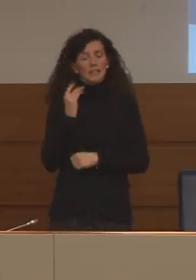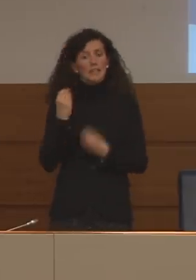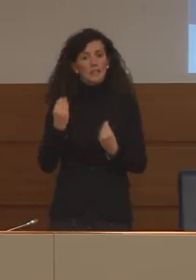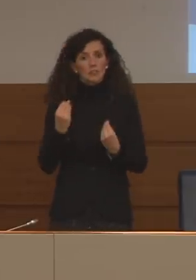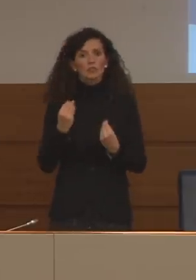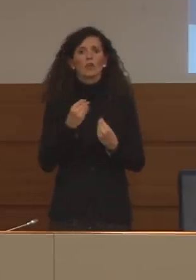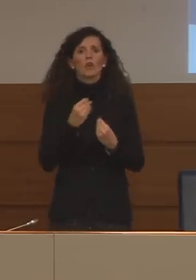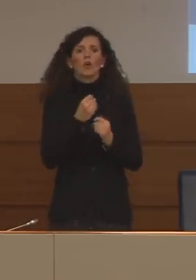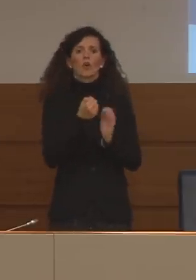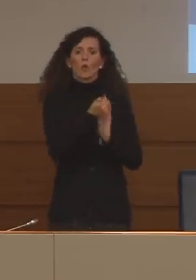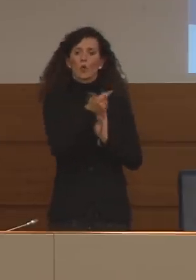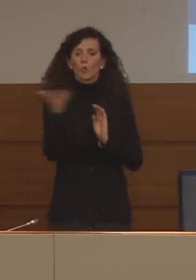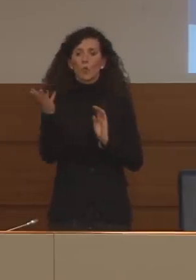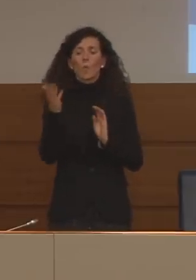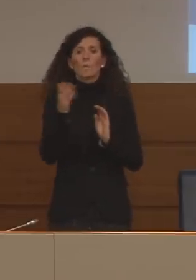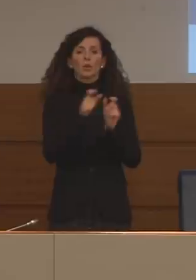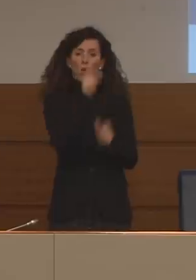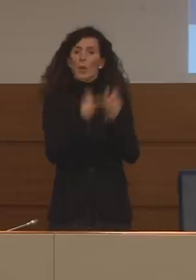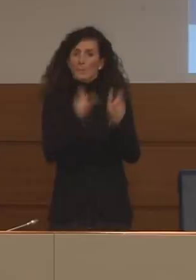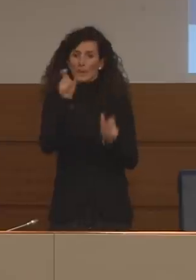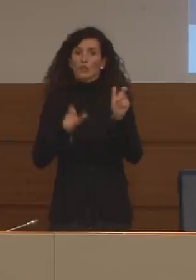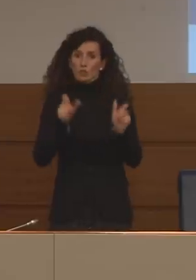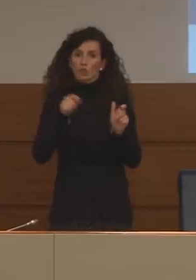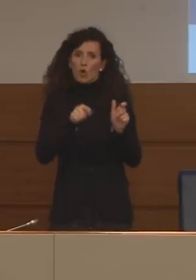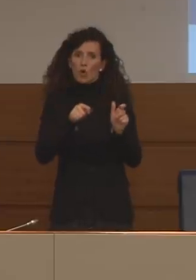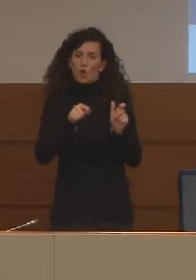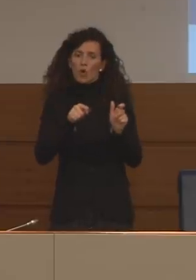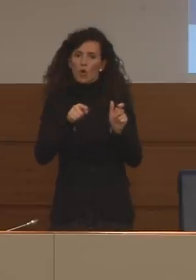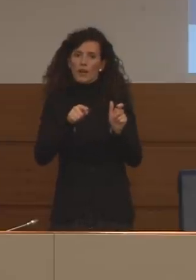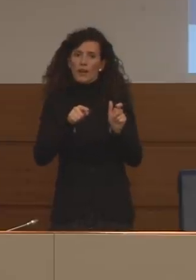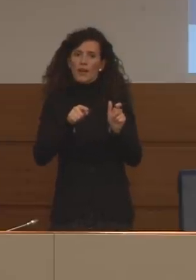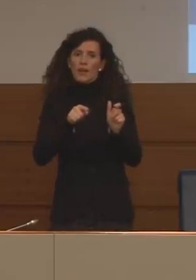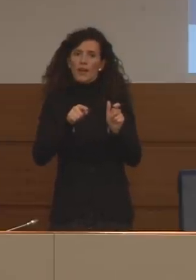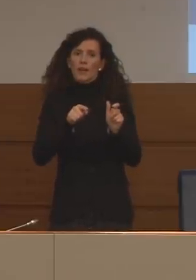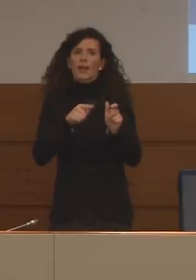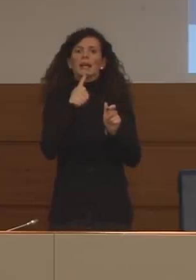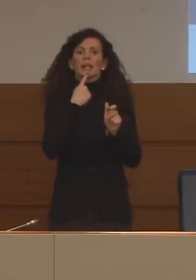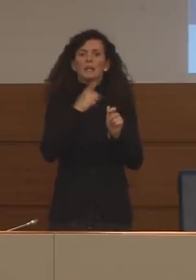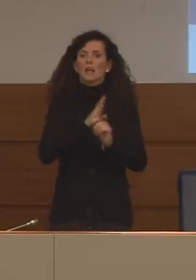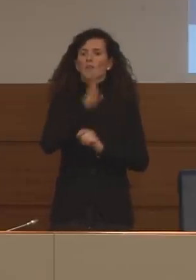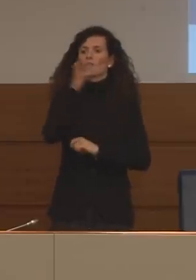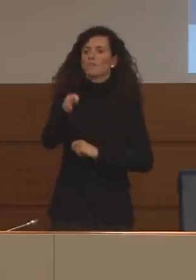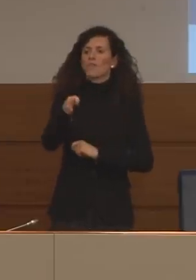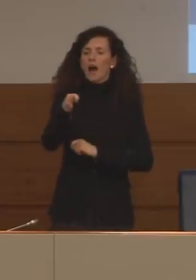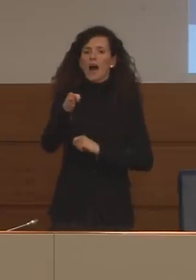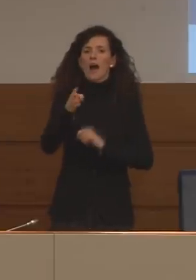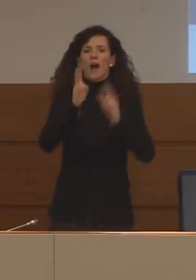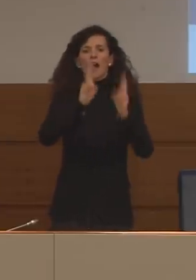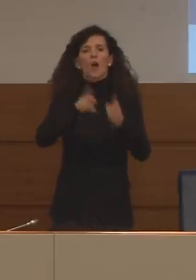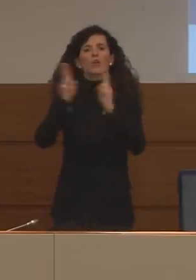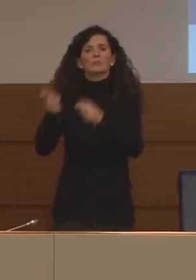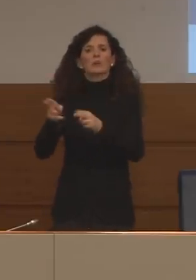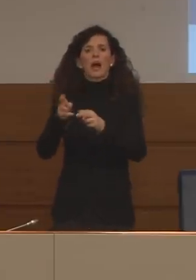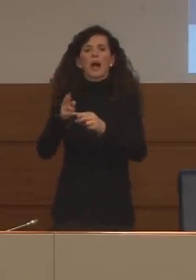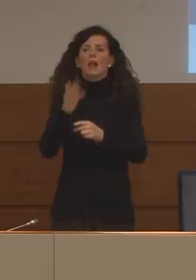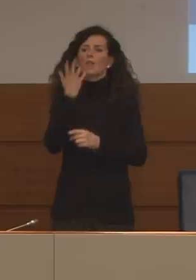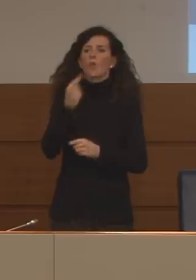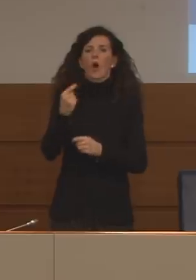persone il picco che si rivolgono a strutture sanitarie per assistenza